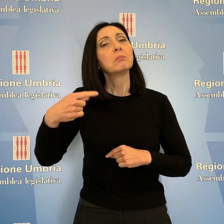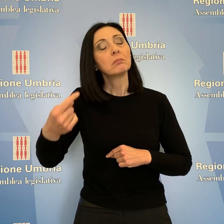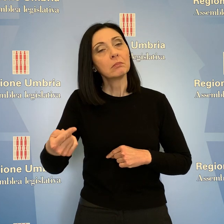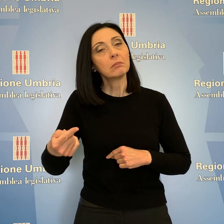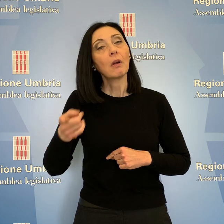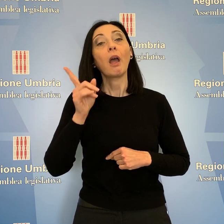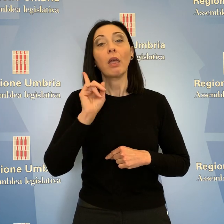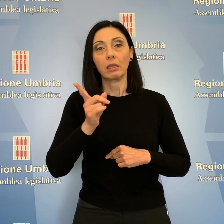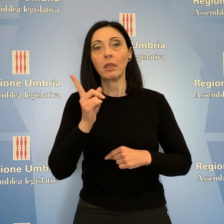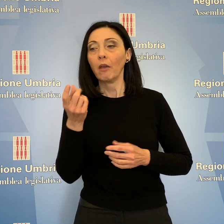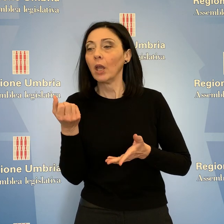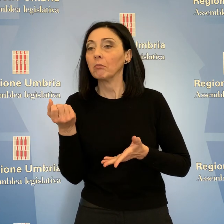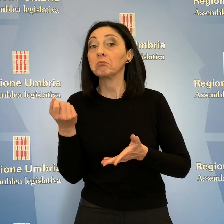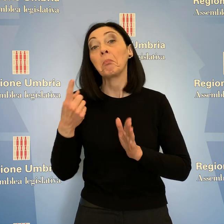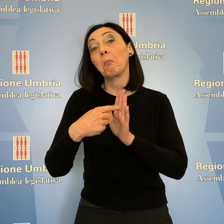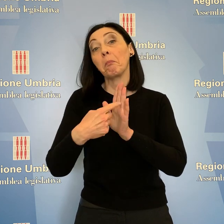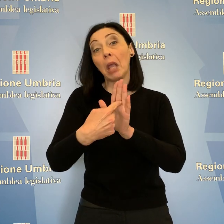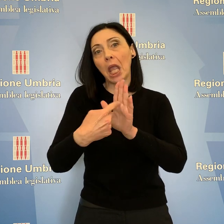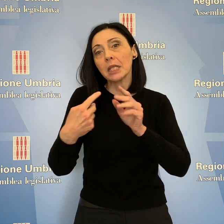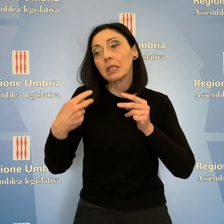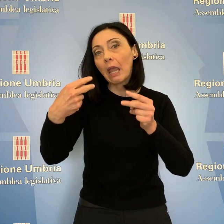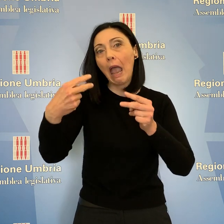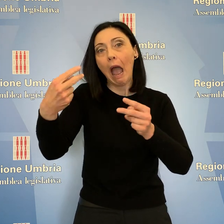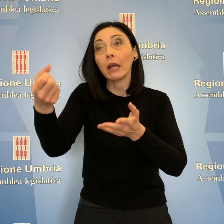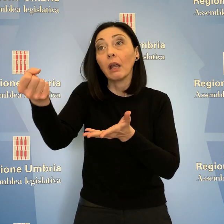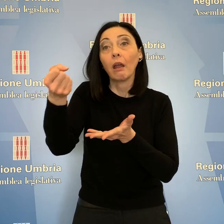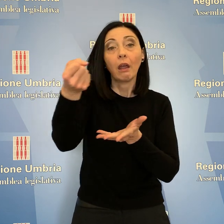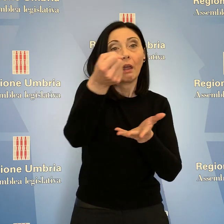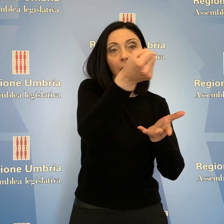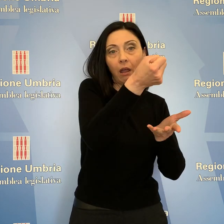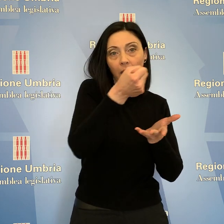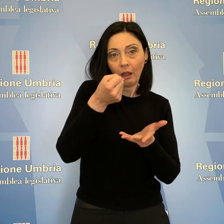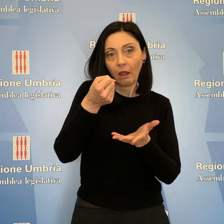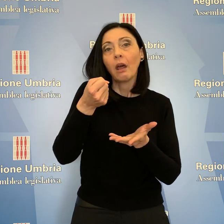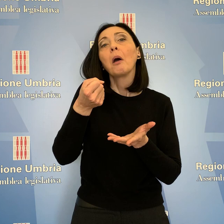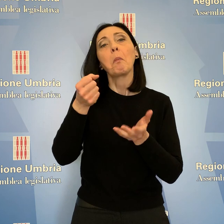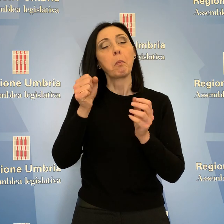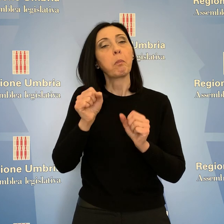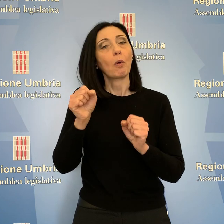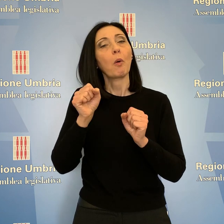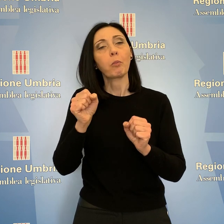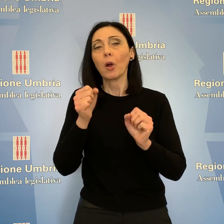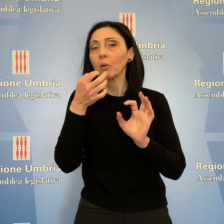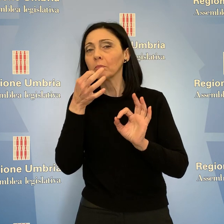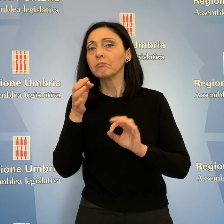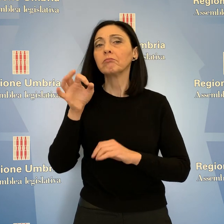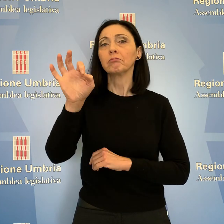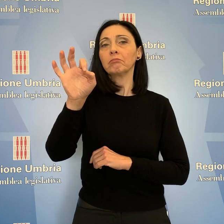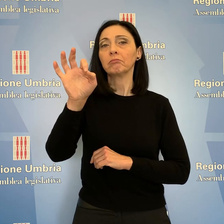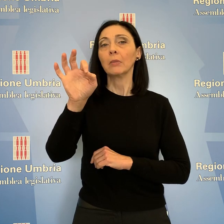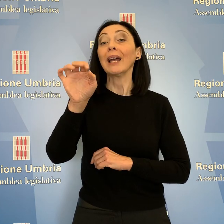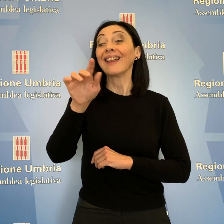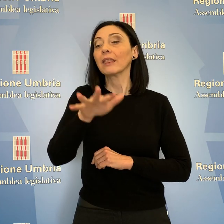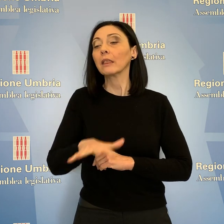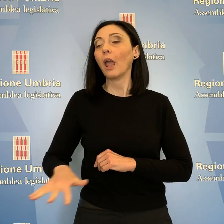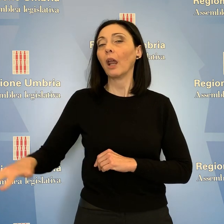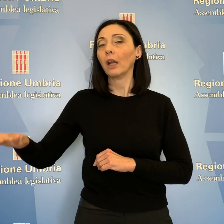per poi proseguire con quelle che nei prossimi mesi danni arriveranno o si potranno ottenere, dando priorità, a quei